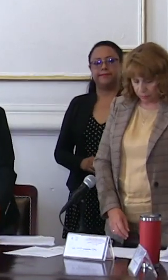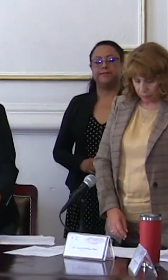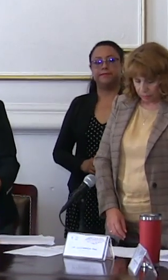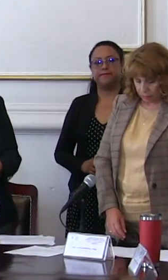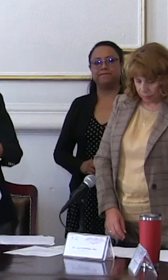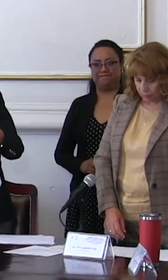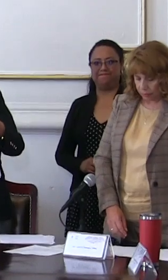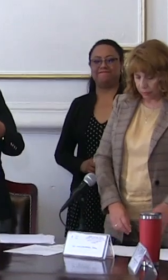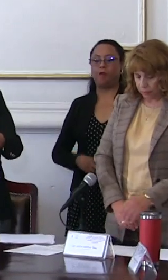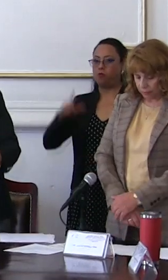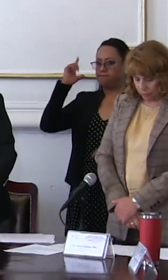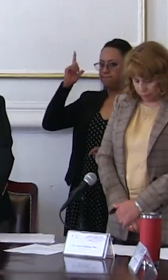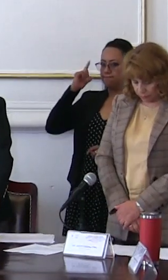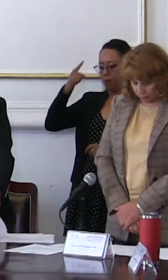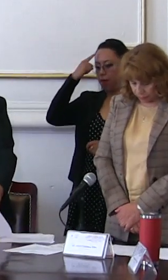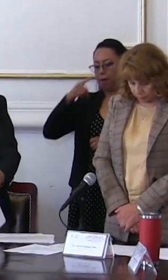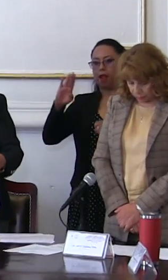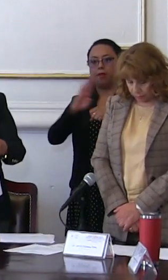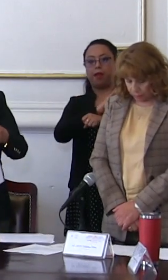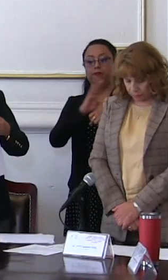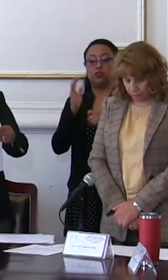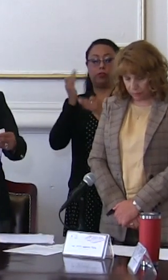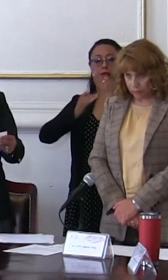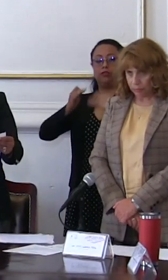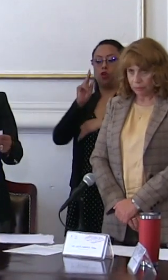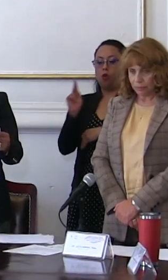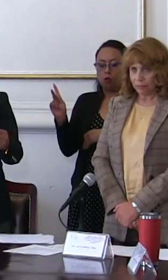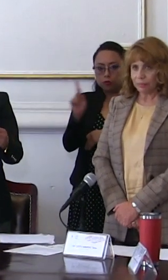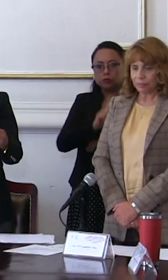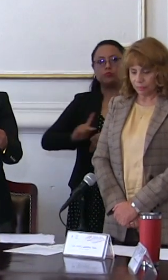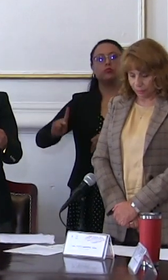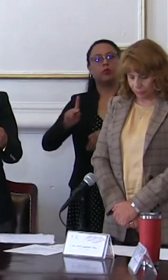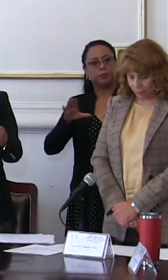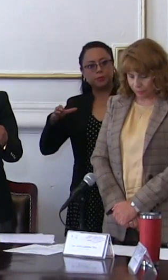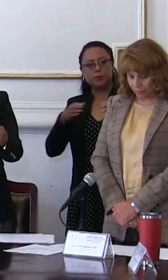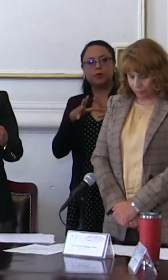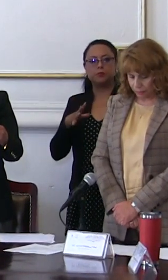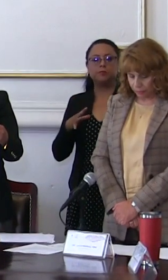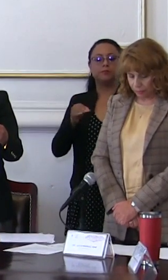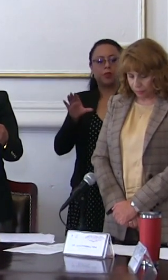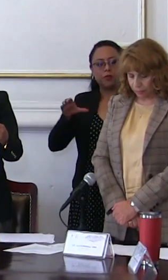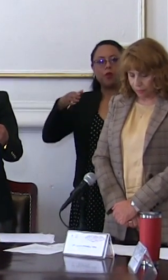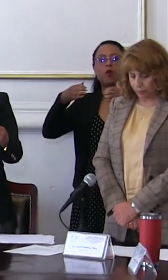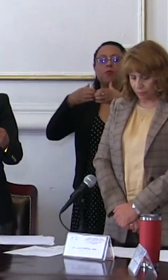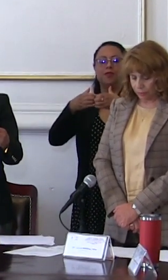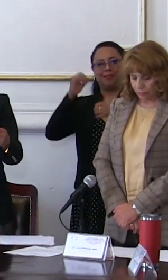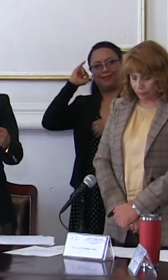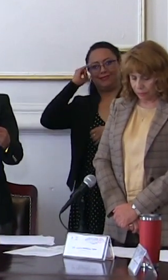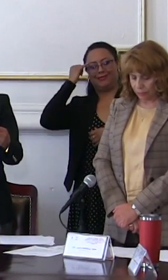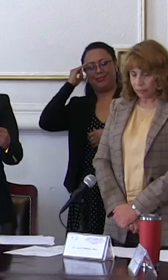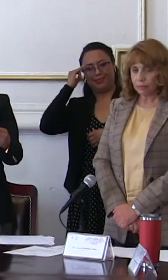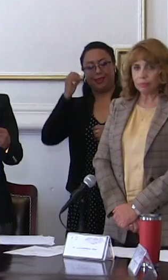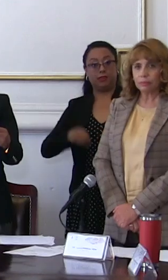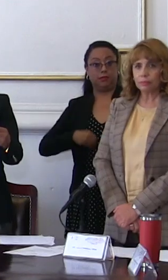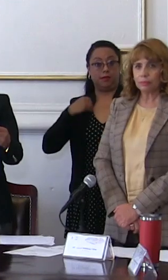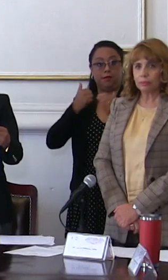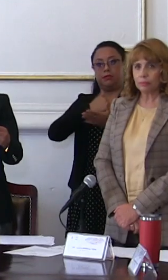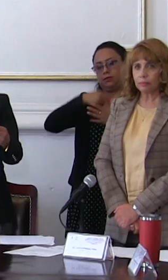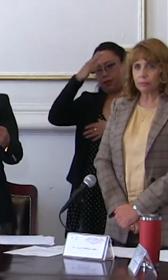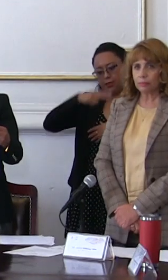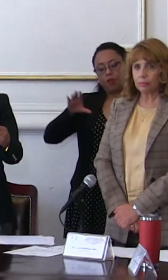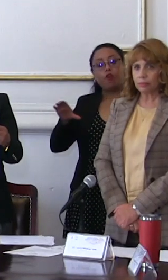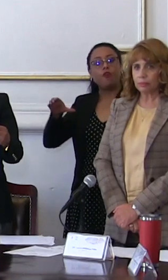Que sea para el bien de los pueblos y barrios originarios, comunidades indígenas, residentes